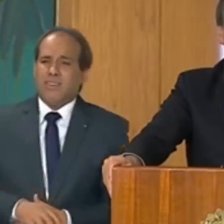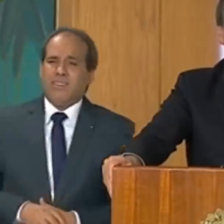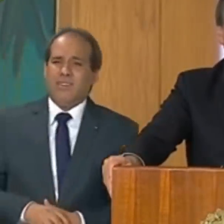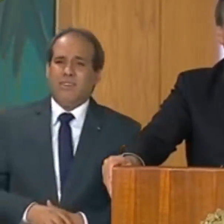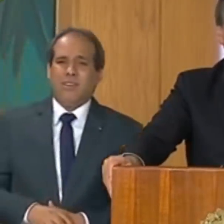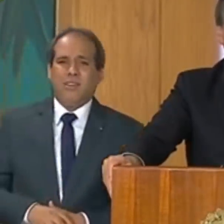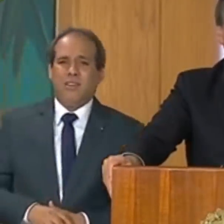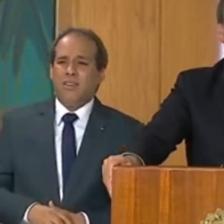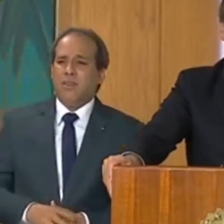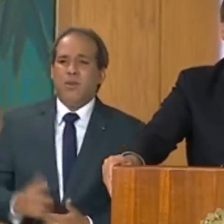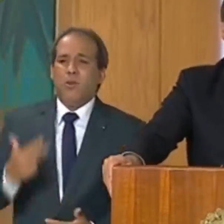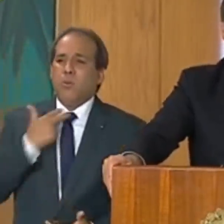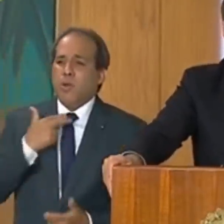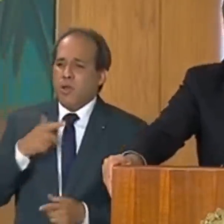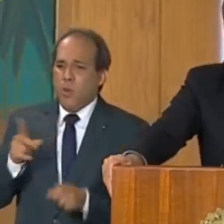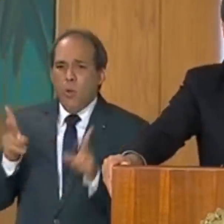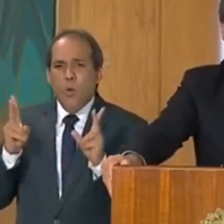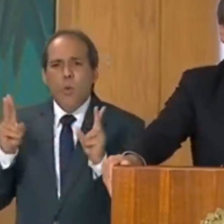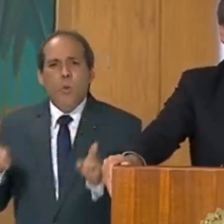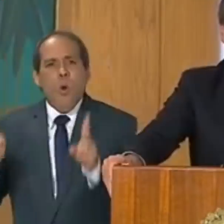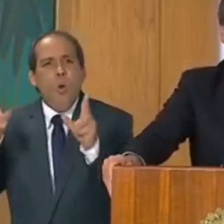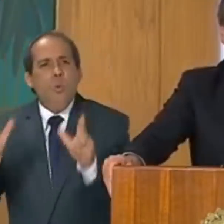Eu não posso ser mais um.